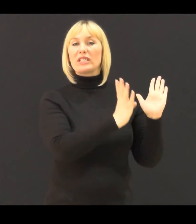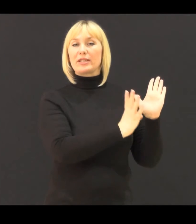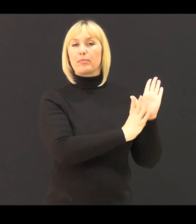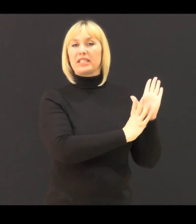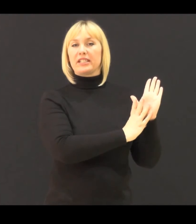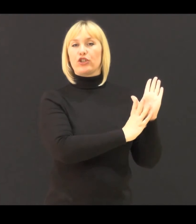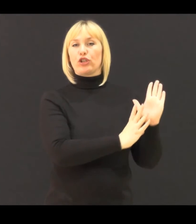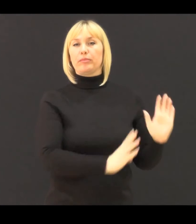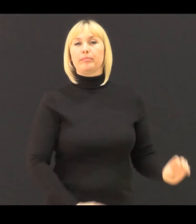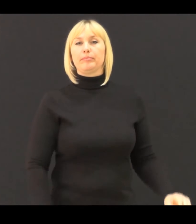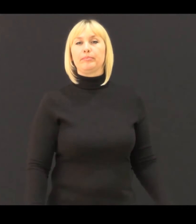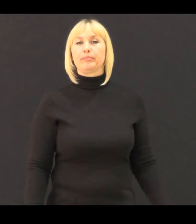Nouăsprezece.